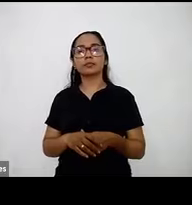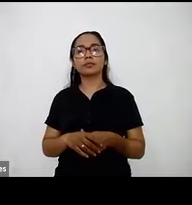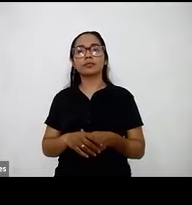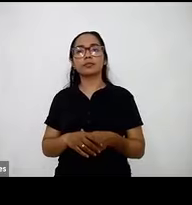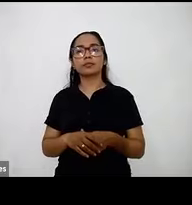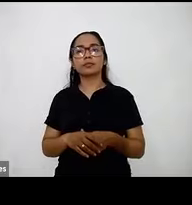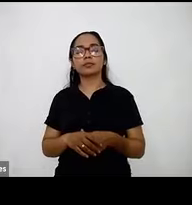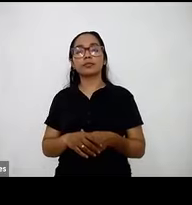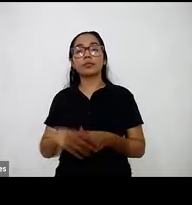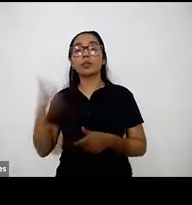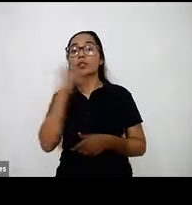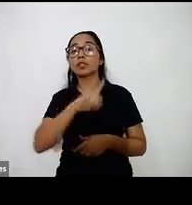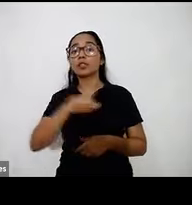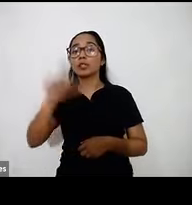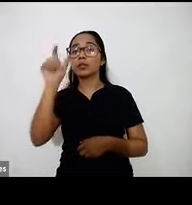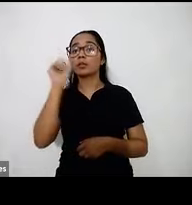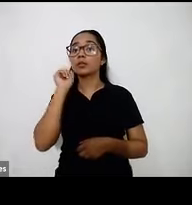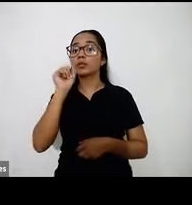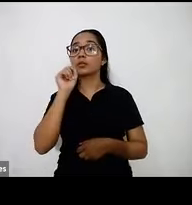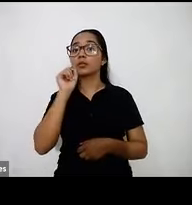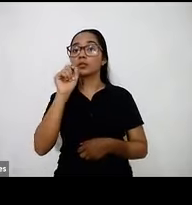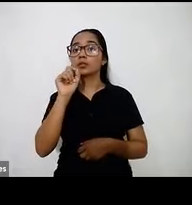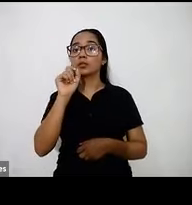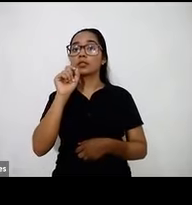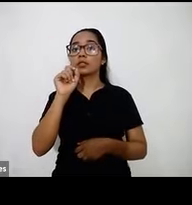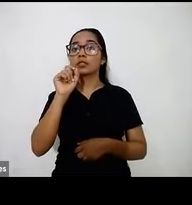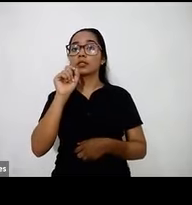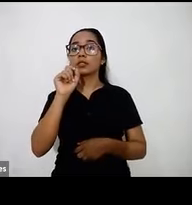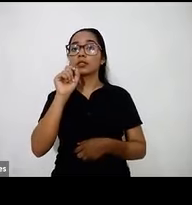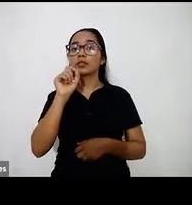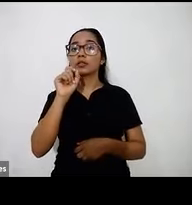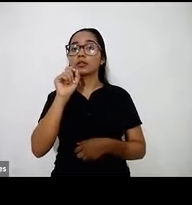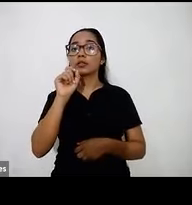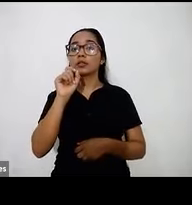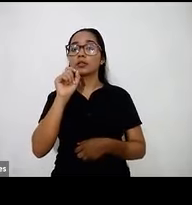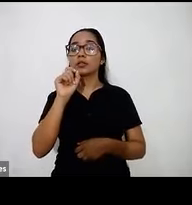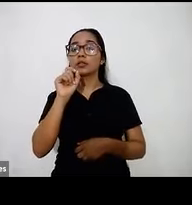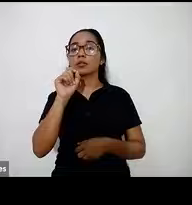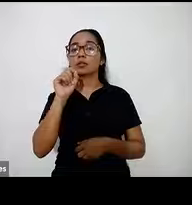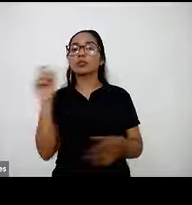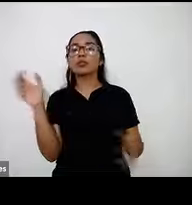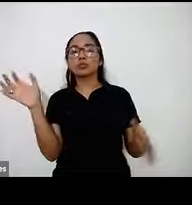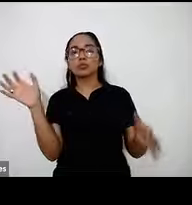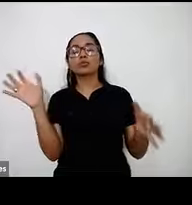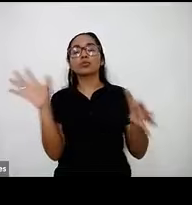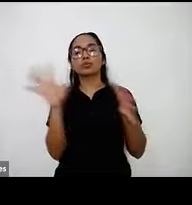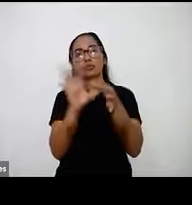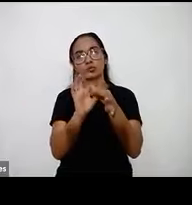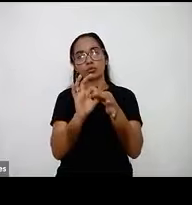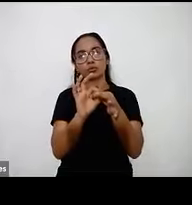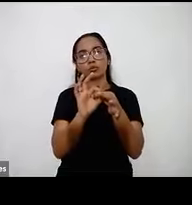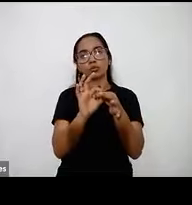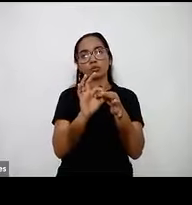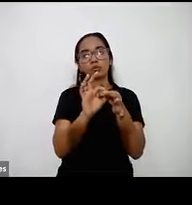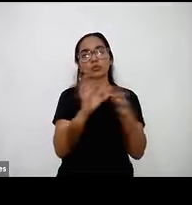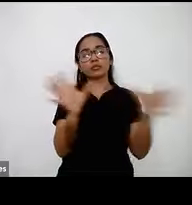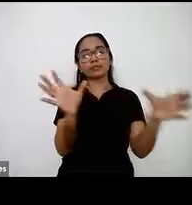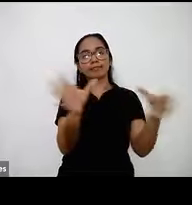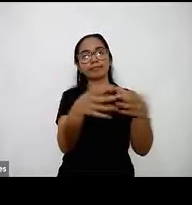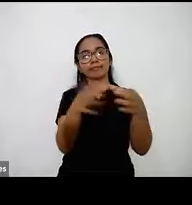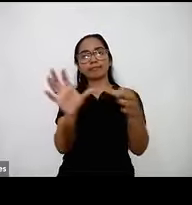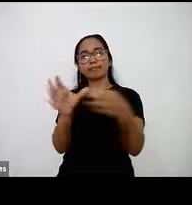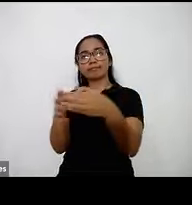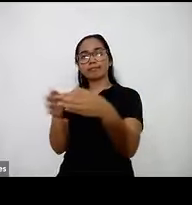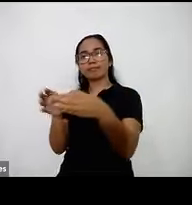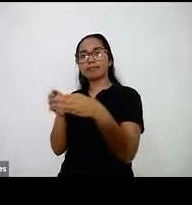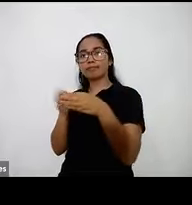de termos de ajustamento de conduta, né, com o Ministério Público, a realização desse concurso. Mas isso não é só o